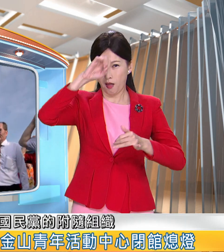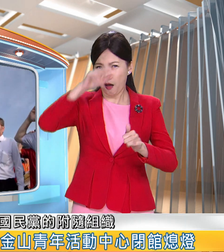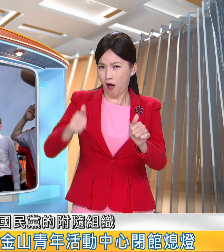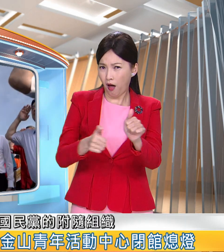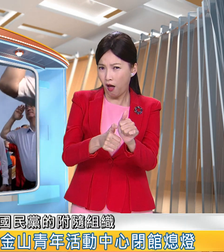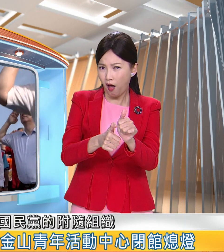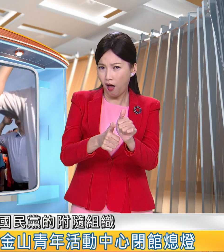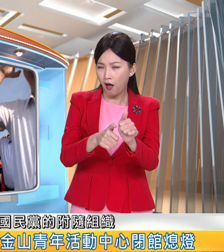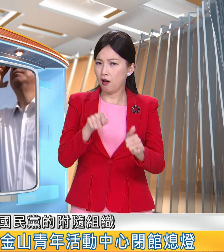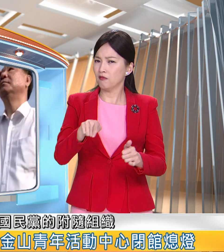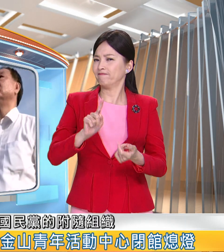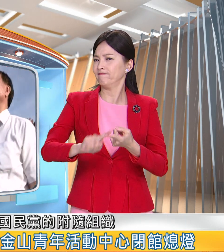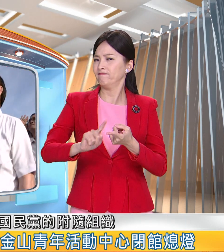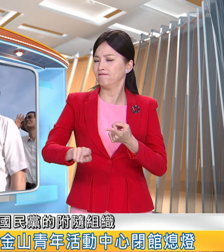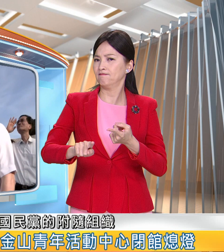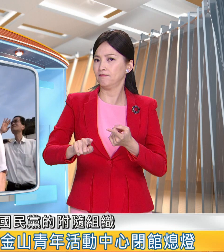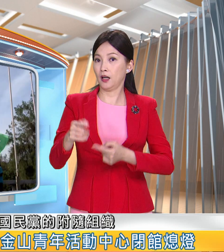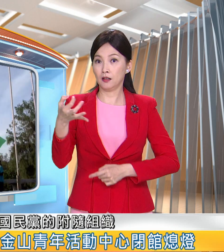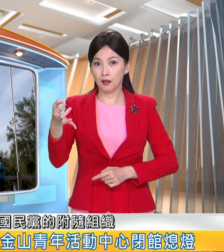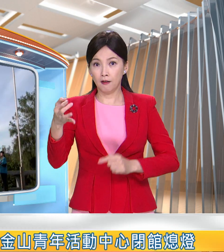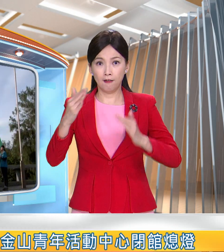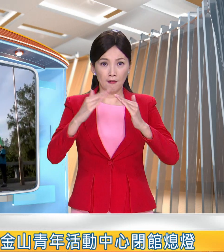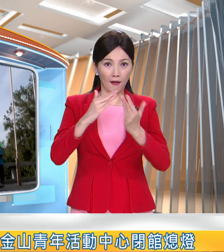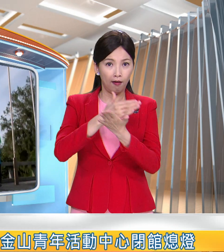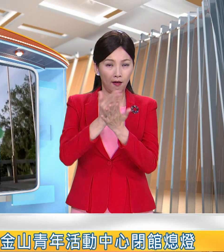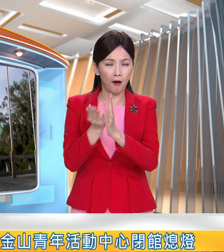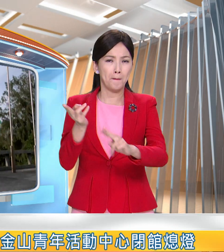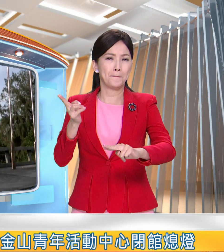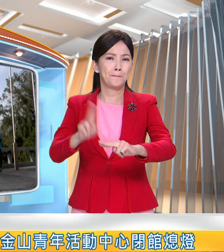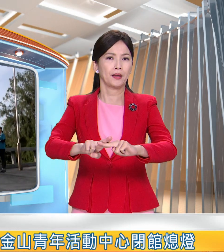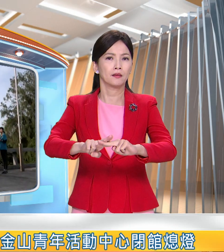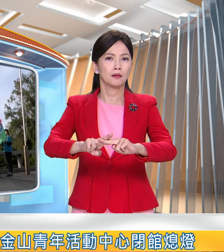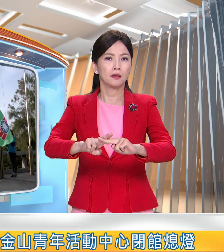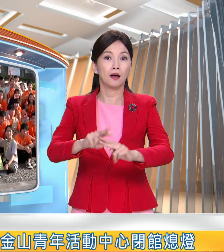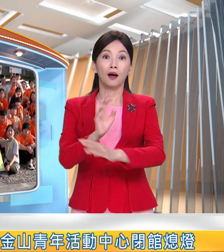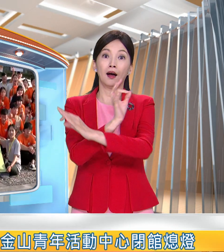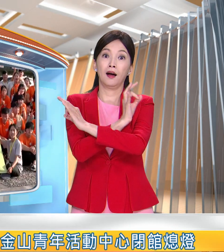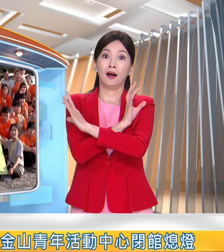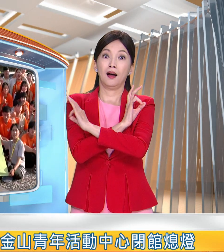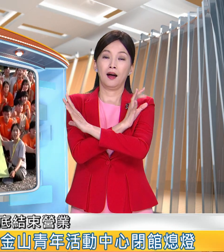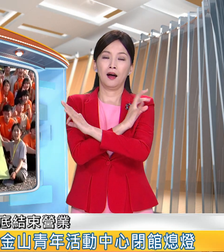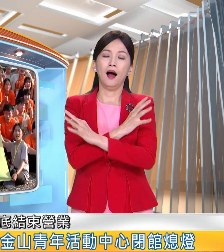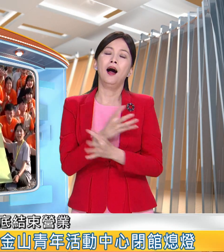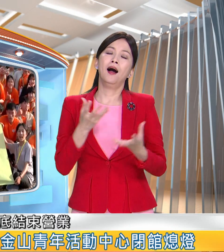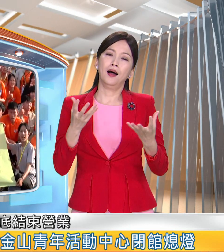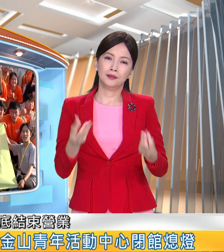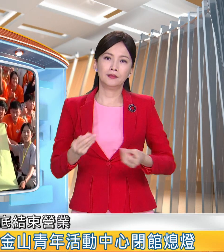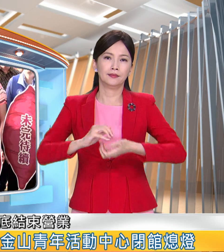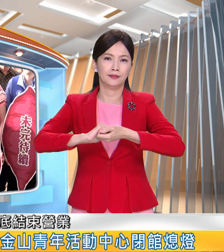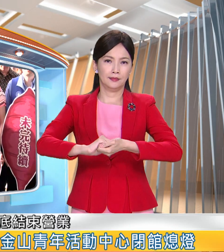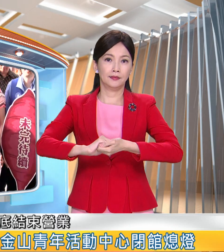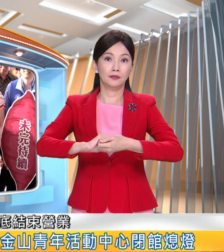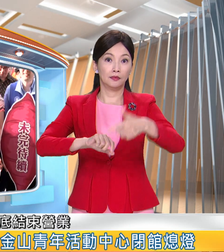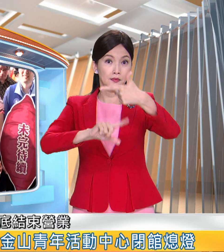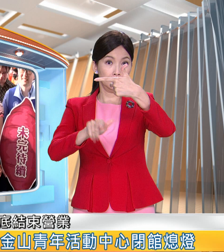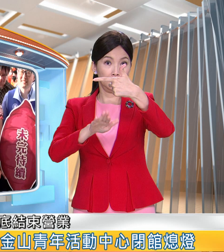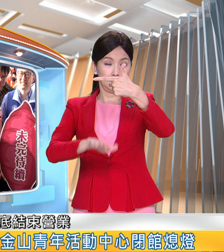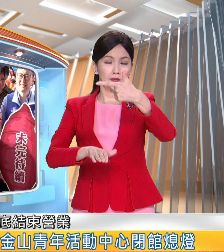党的附随组织，遭到冻结资产。救国团决定月底结束营